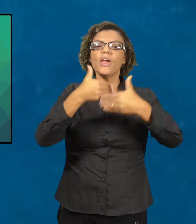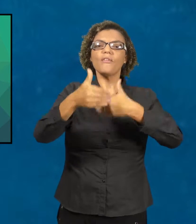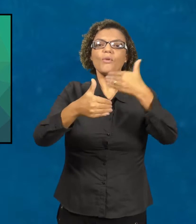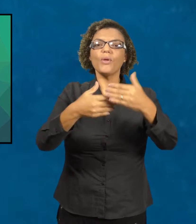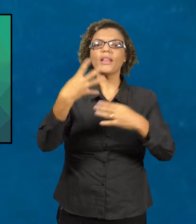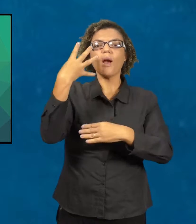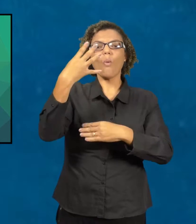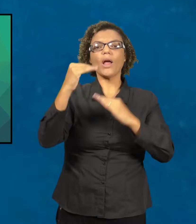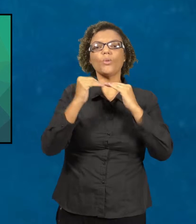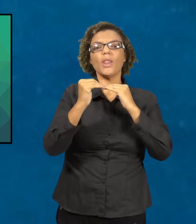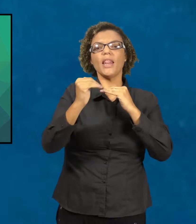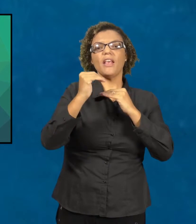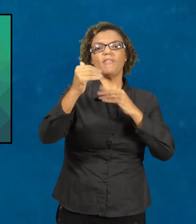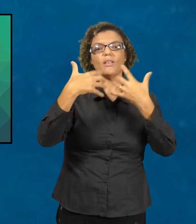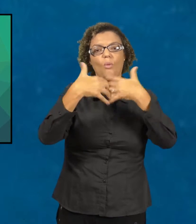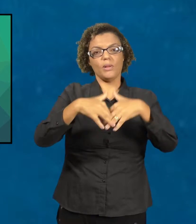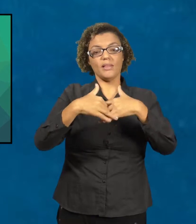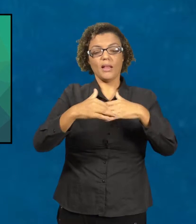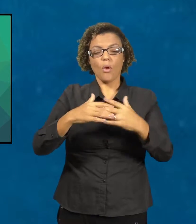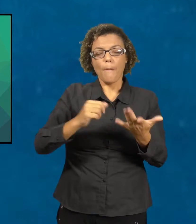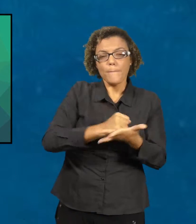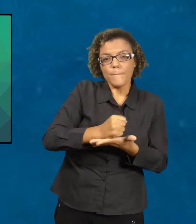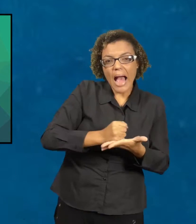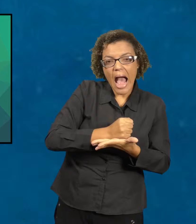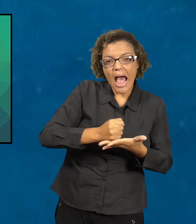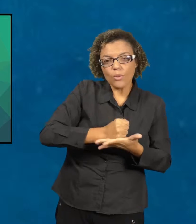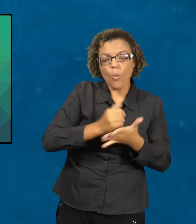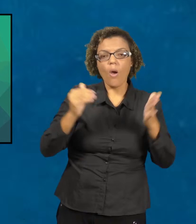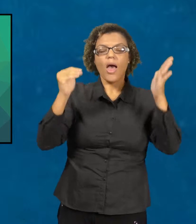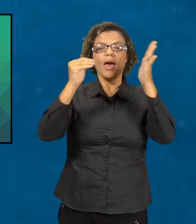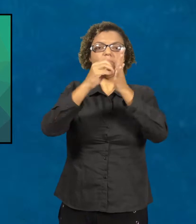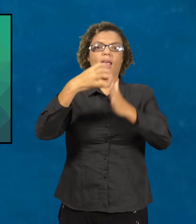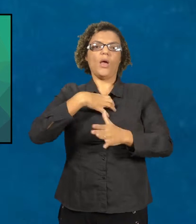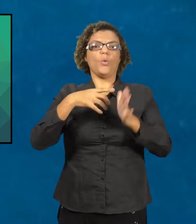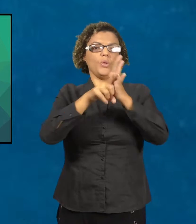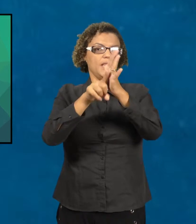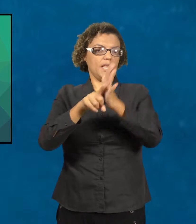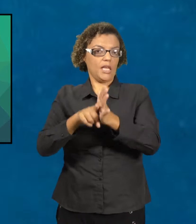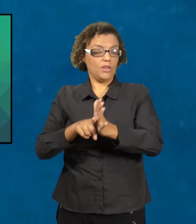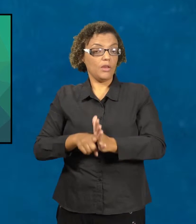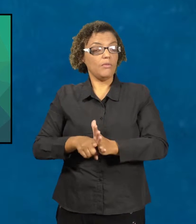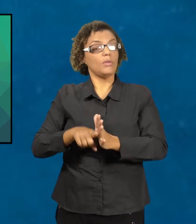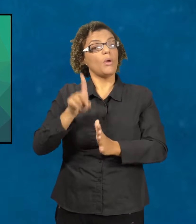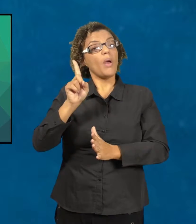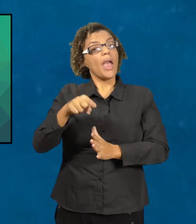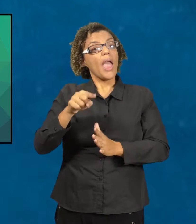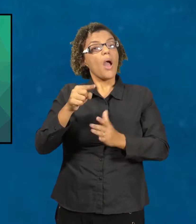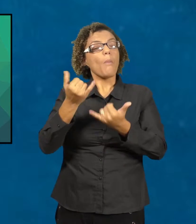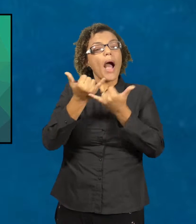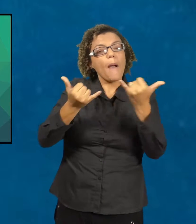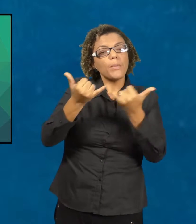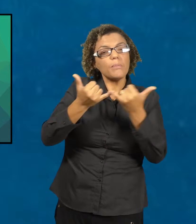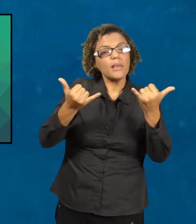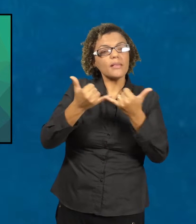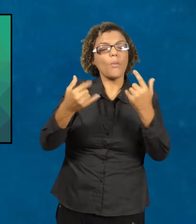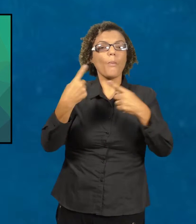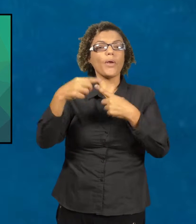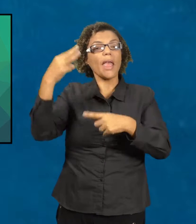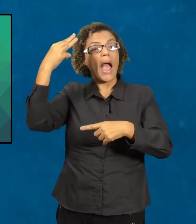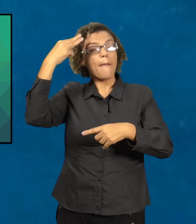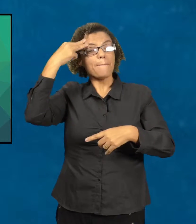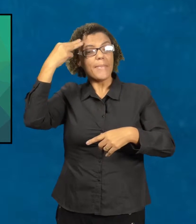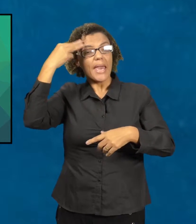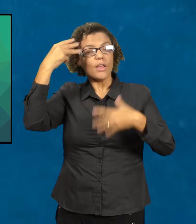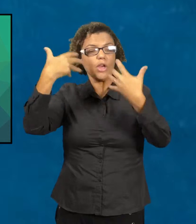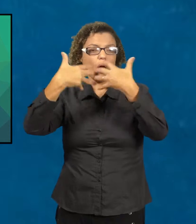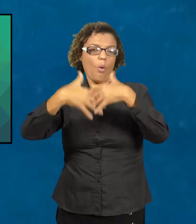mais básico até o chamado científico. Claro que é apenas uma aproximação, pois a mente é extremamente complexa